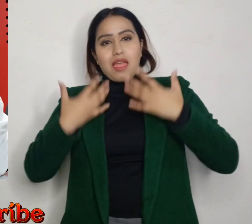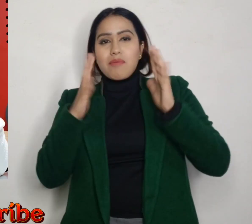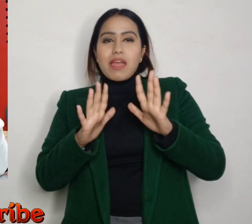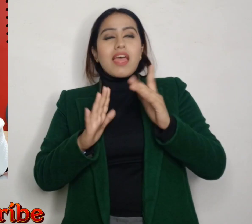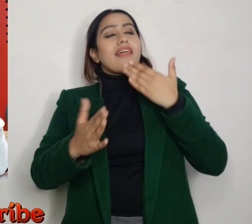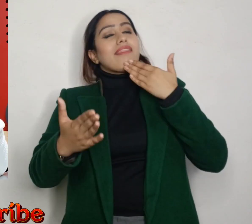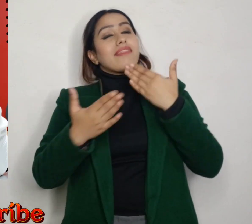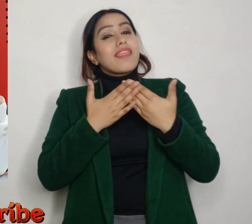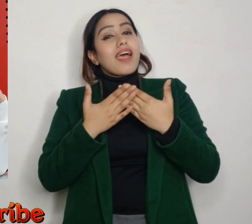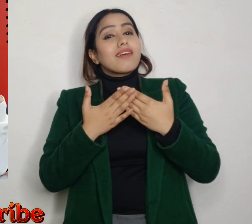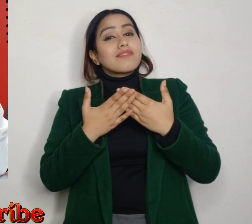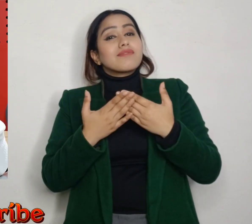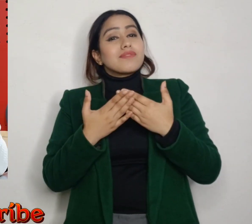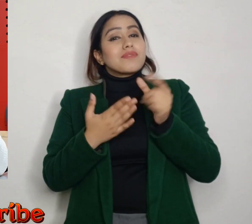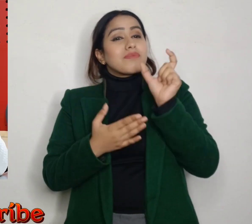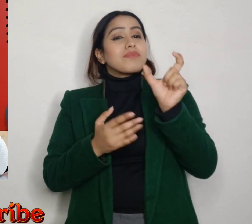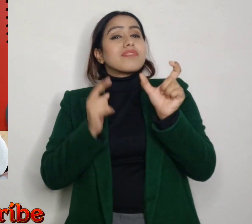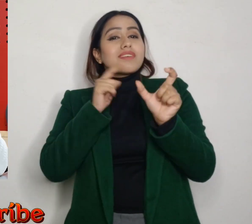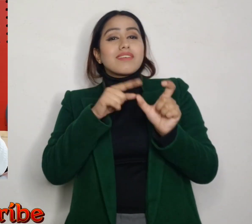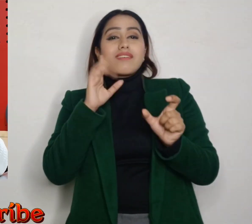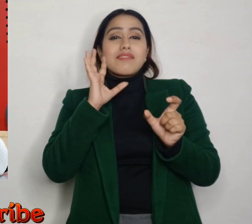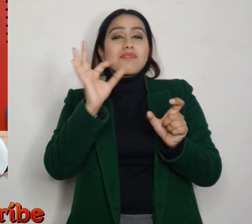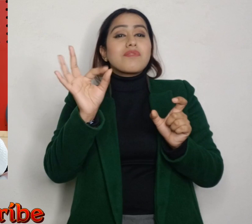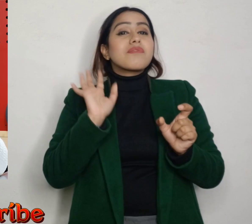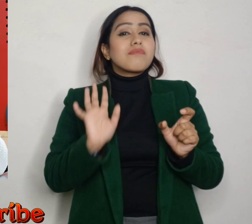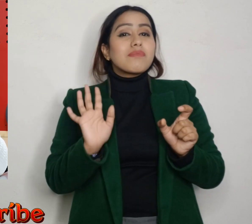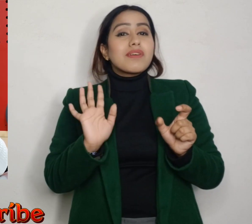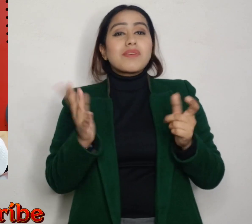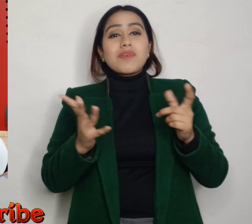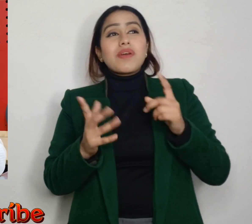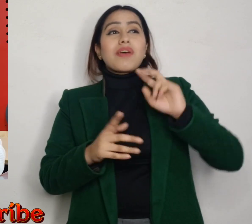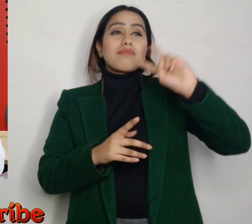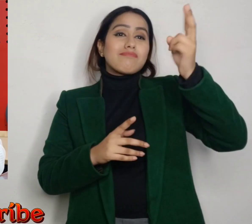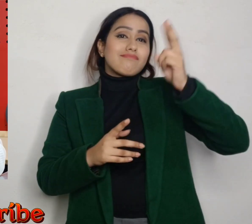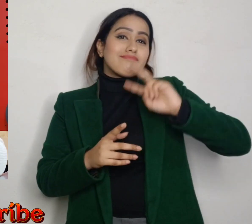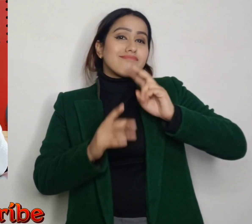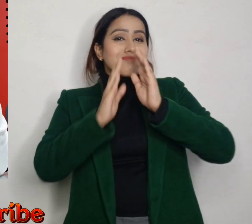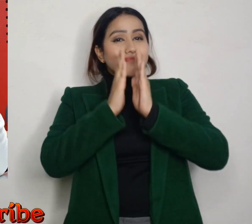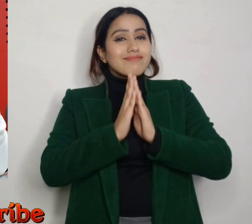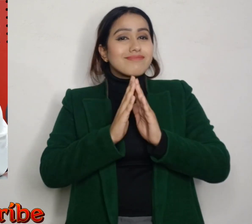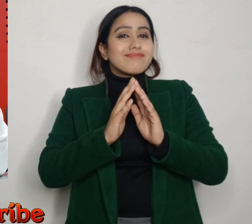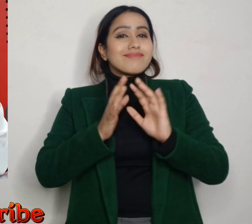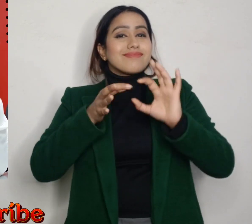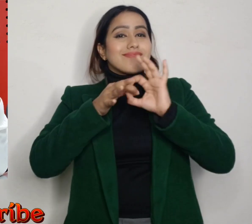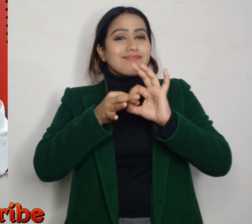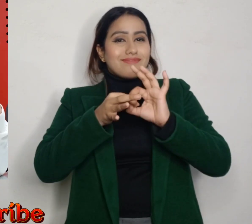जब खुश होते हैं, जब खुशियों में होते हैं, थैंक यू कहना, उनसे बात करना भूल जाते हैं,